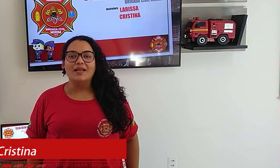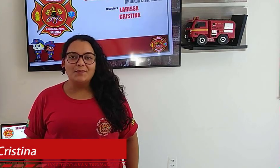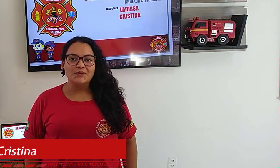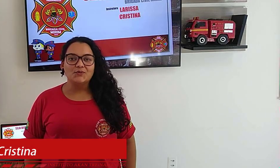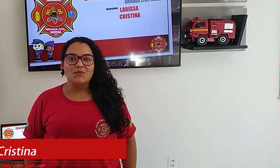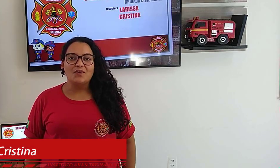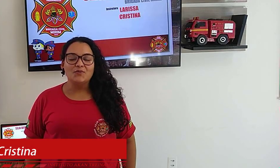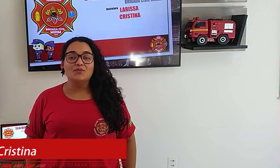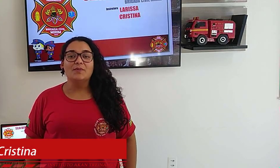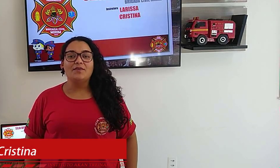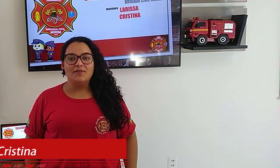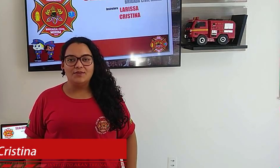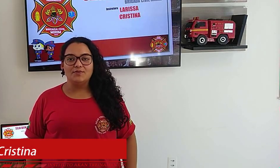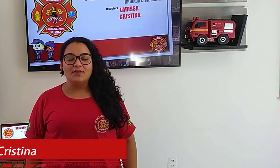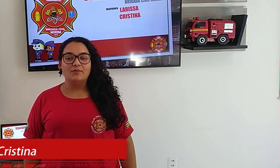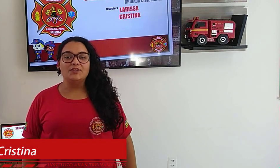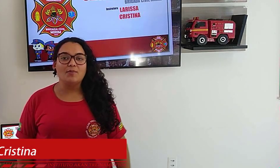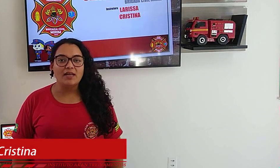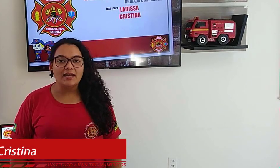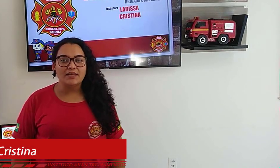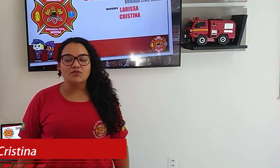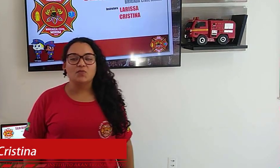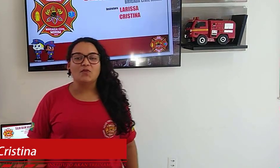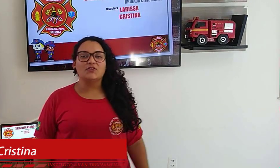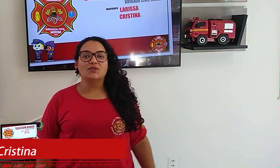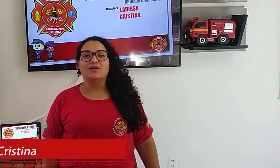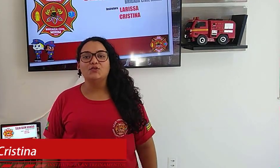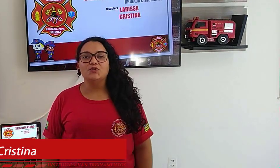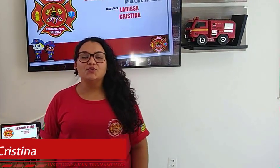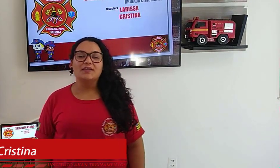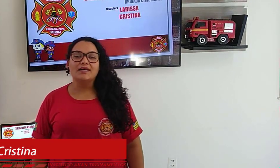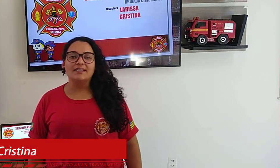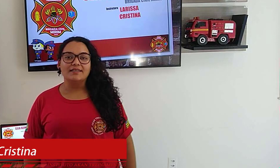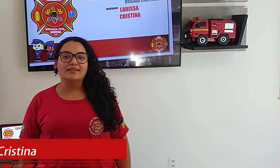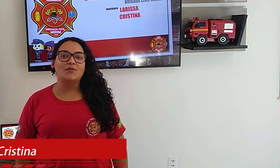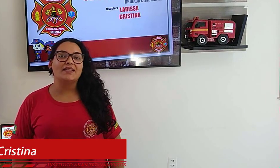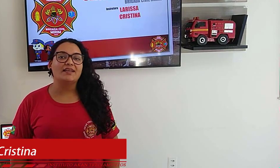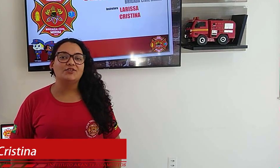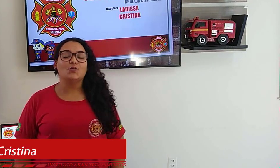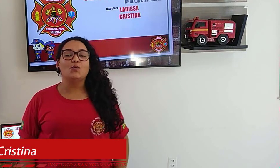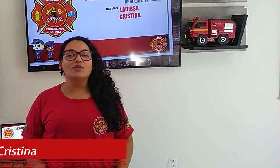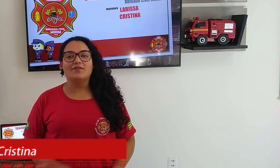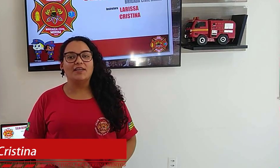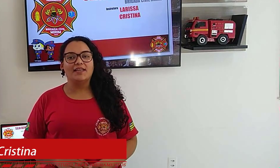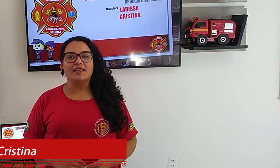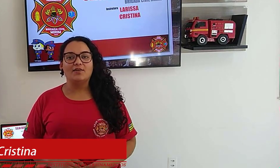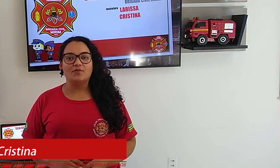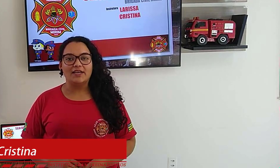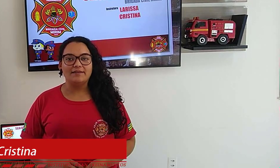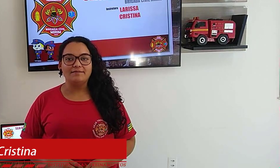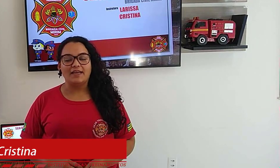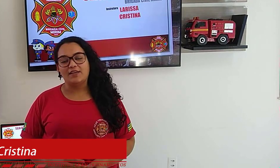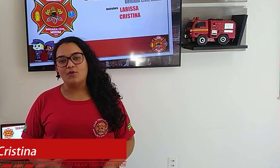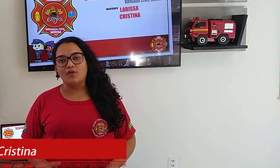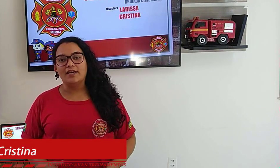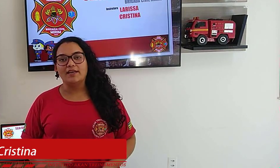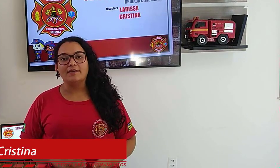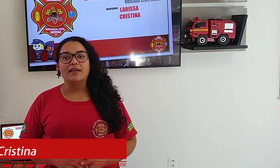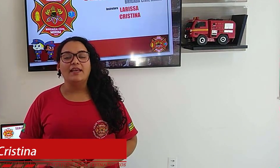Olá pessoal, muito bem-vindo. Eu me chamo Larissa, sou professora no Instituto ACAN, da unidade 1 da Avenida Anhanguera, aqui em Goiânia. E